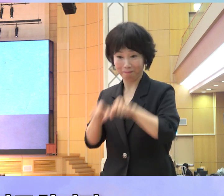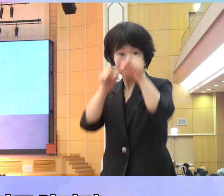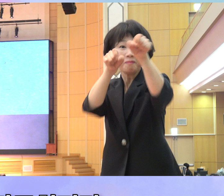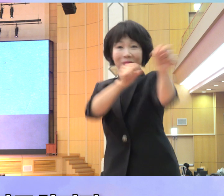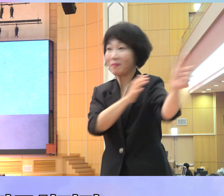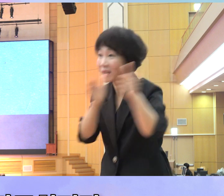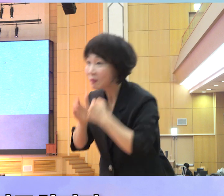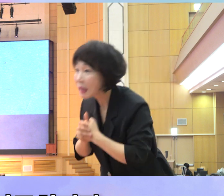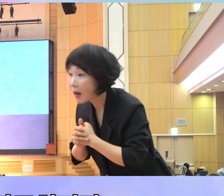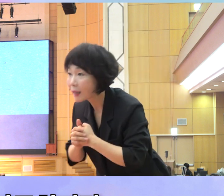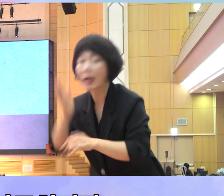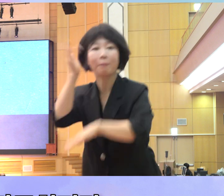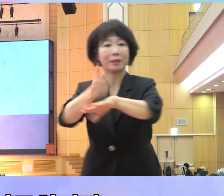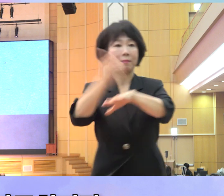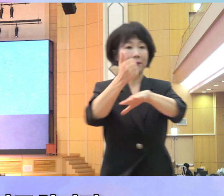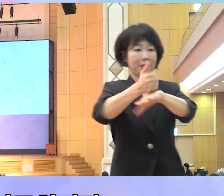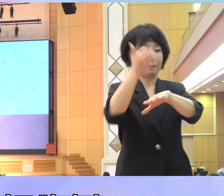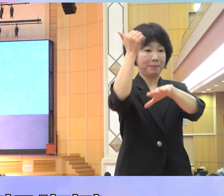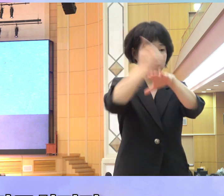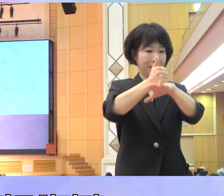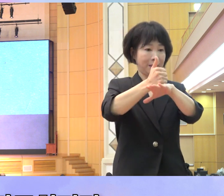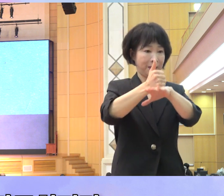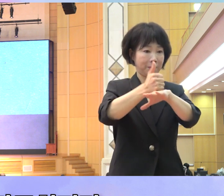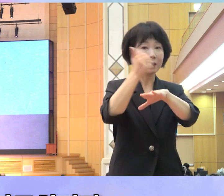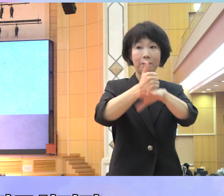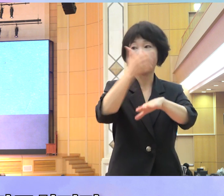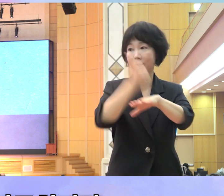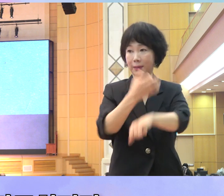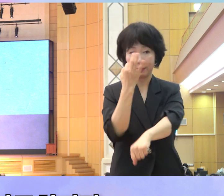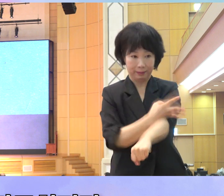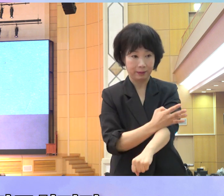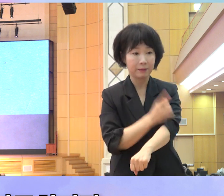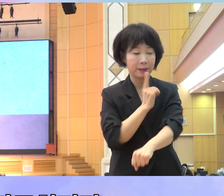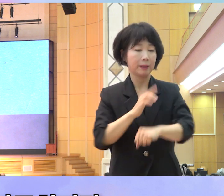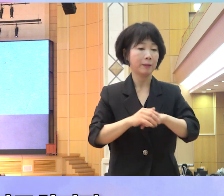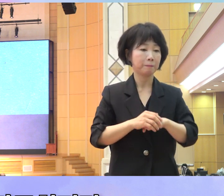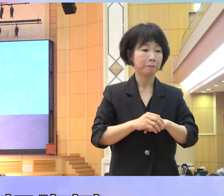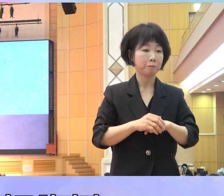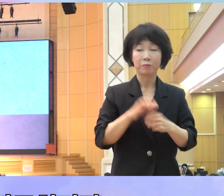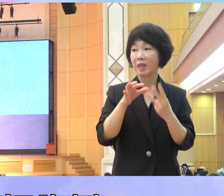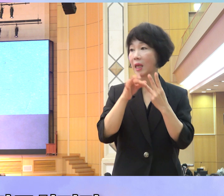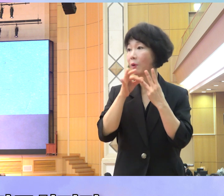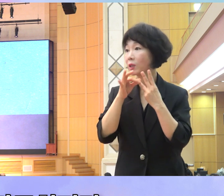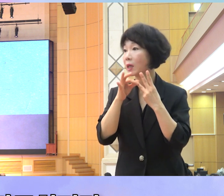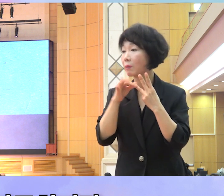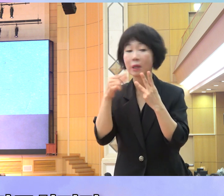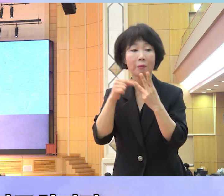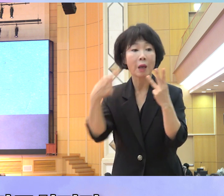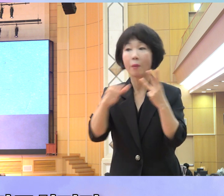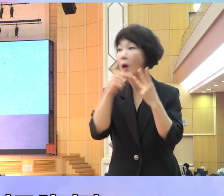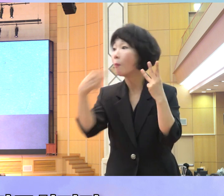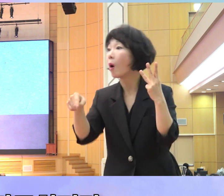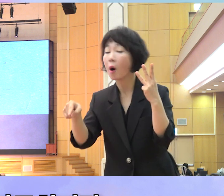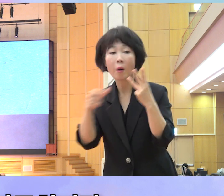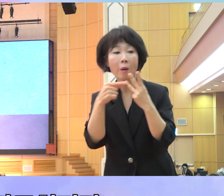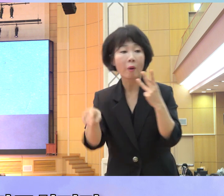바라겠습니다. 마지막으로 이 얘기는 정말 짧게 하고 마실 건데, 세 번째는요, 동력을 원하시는 예수님이에요.